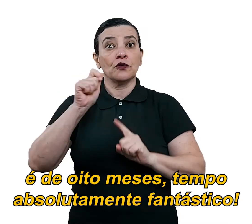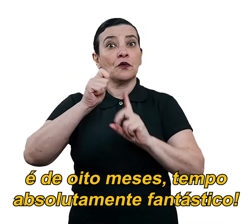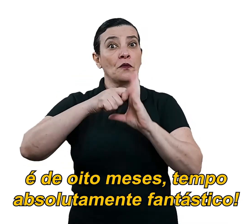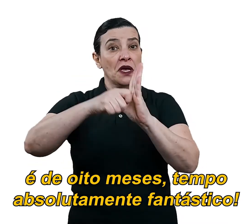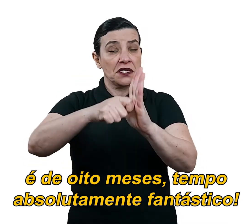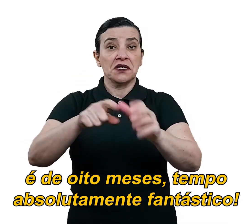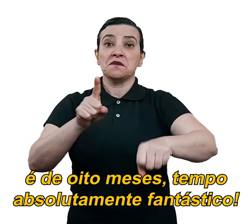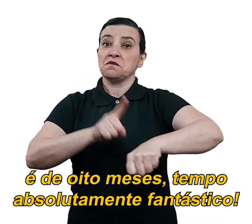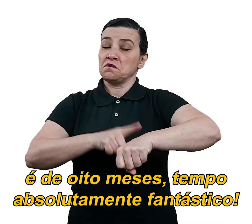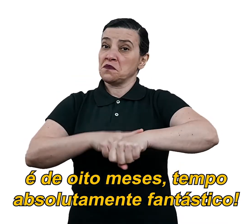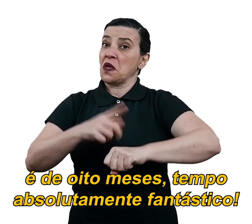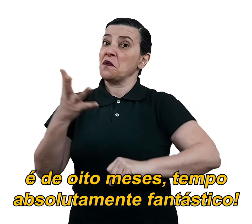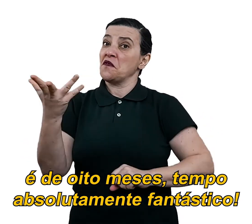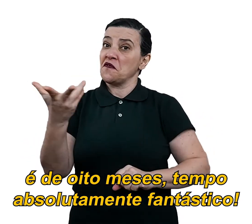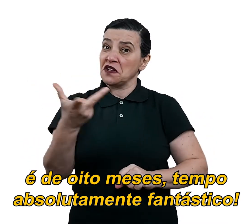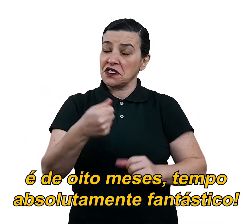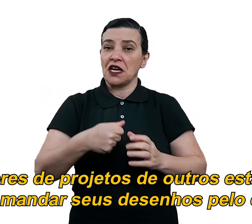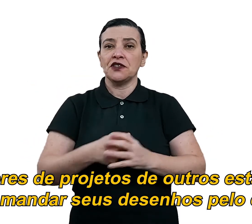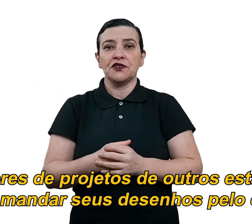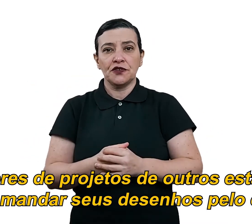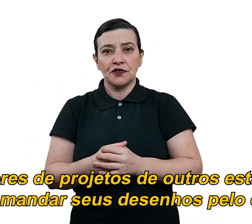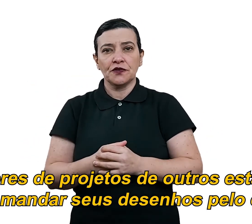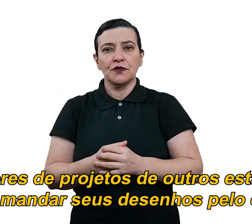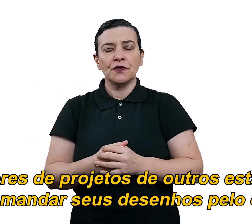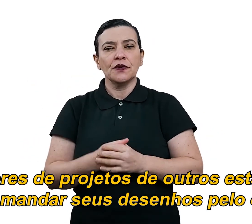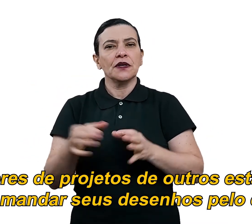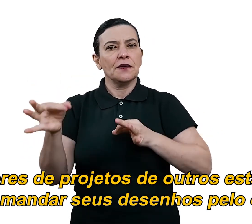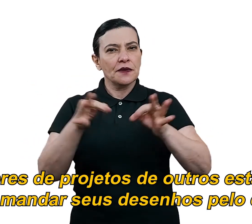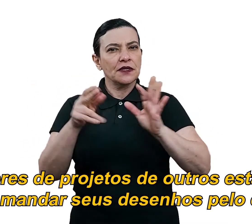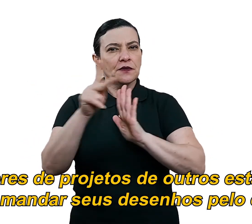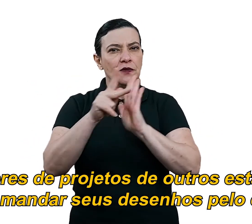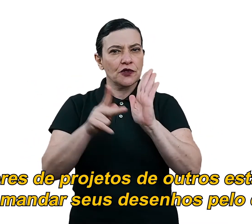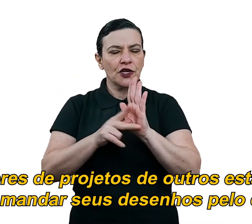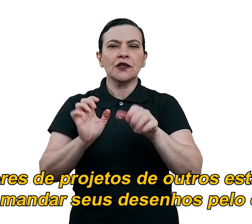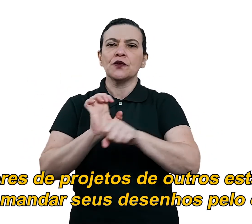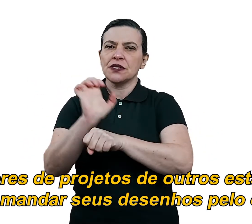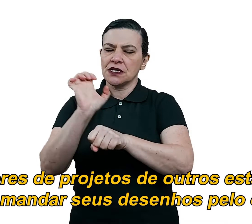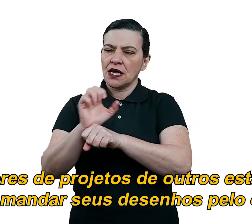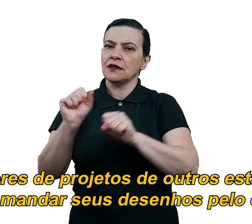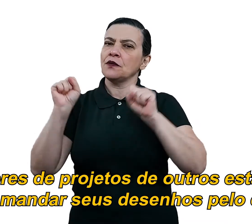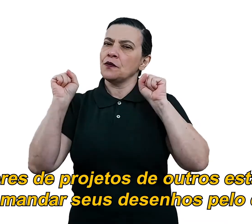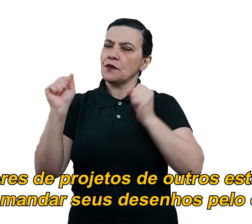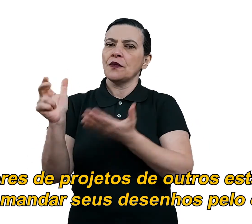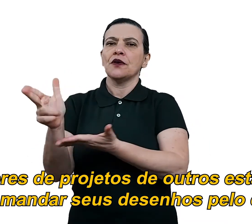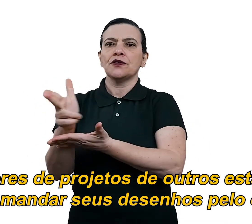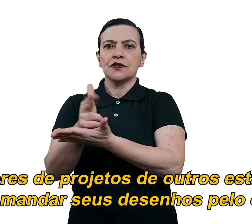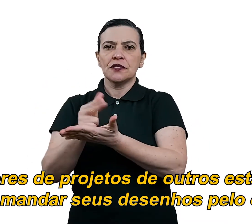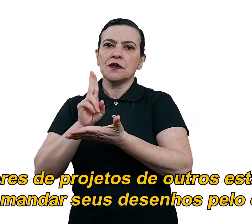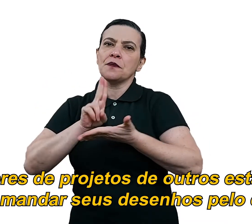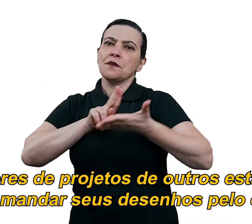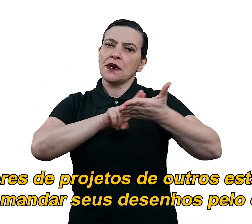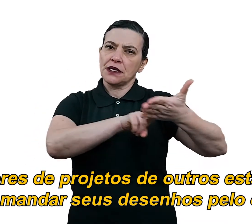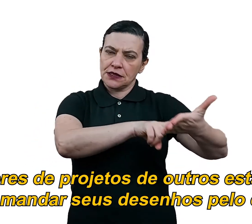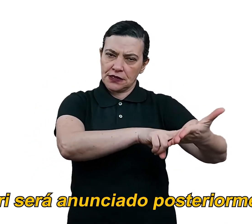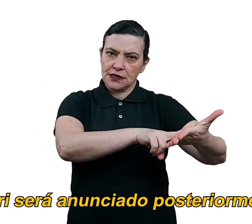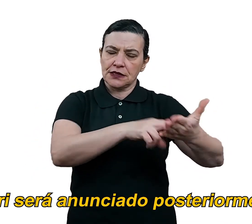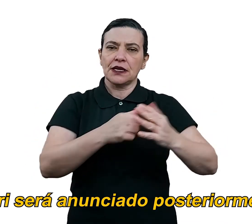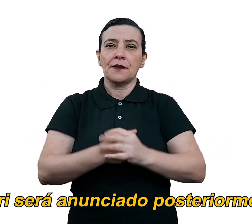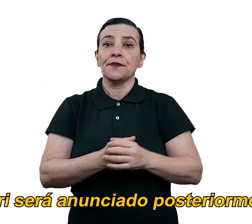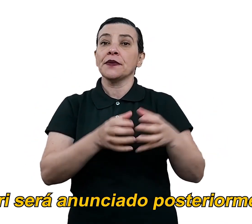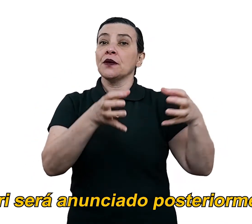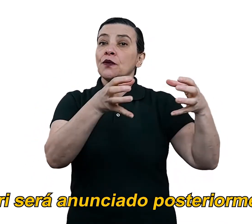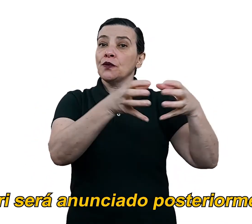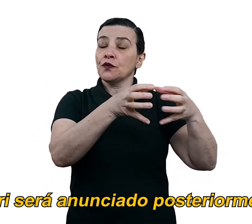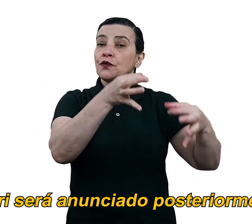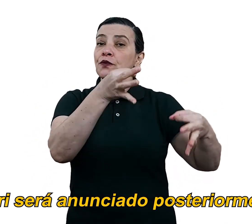8 meses, tempo absolutamente fantástico. Autores de projetos de outros estados podem mandar seus desenhos pelo correio.